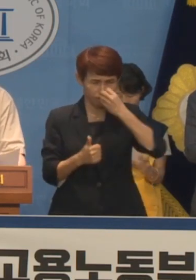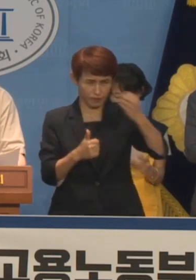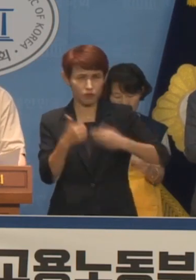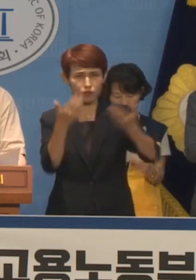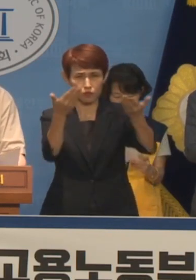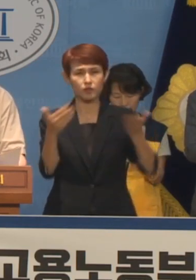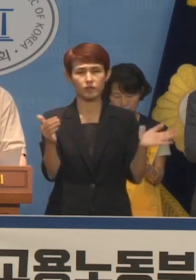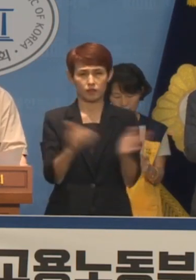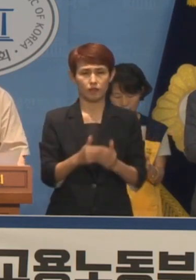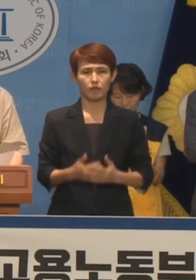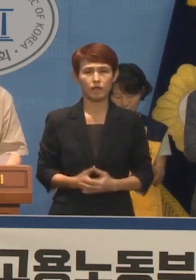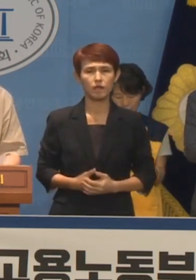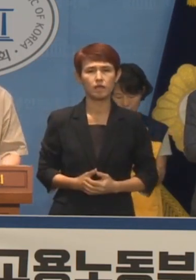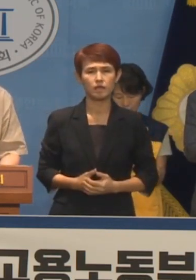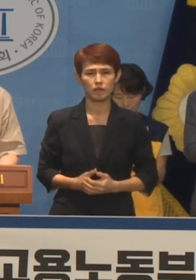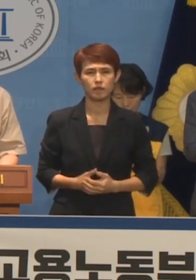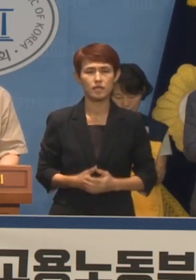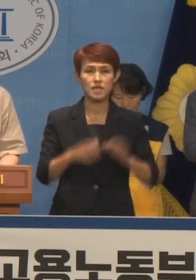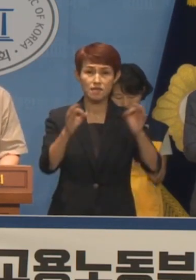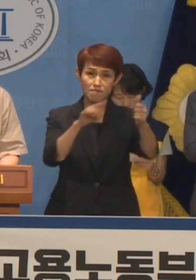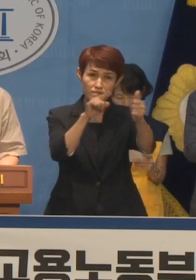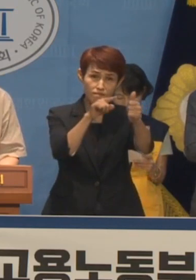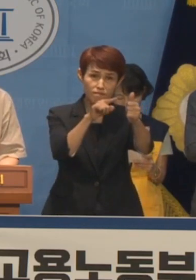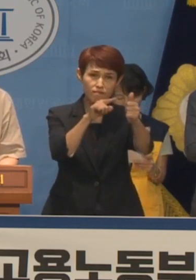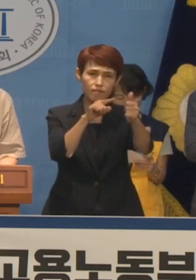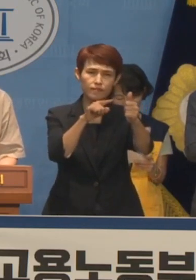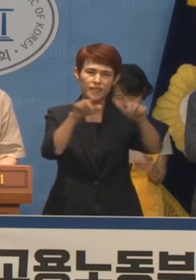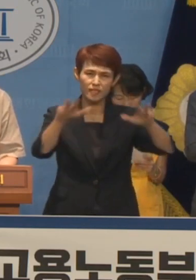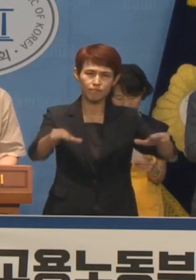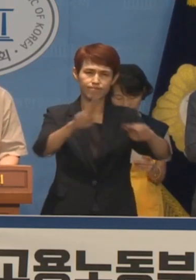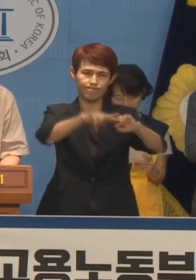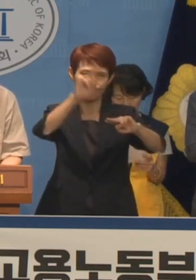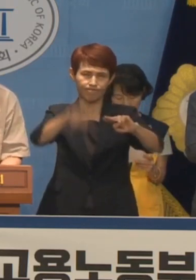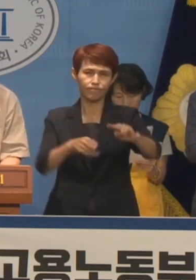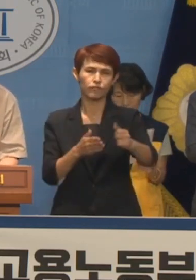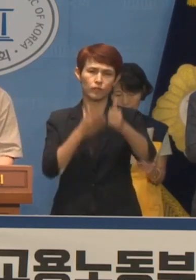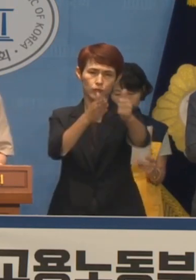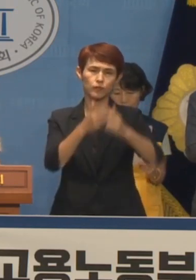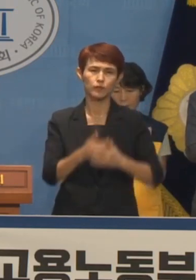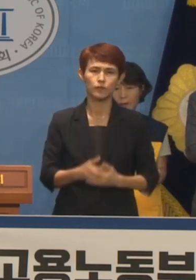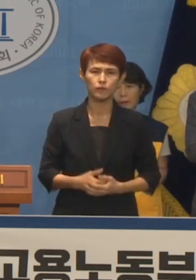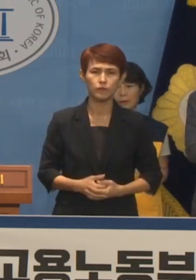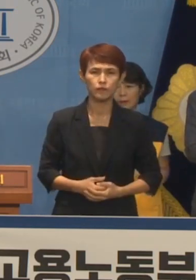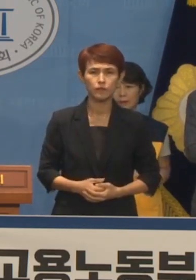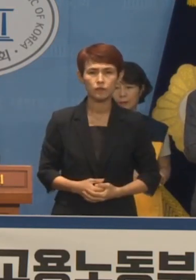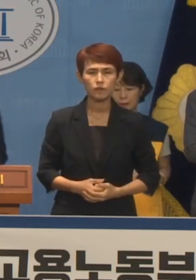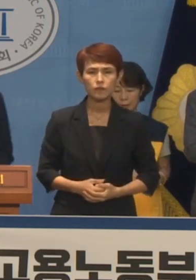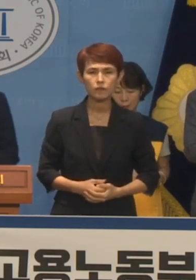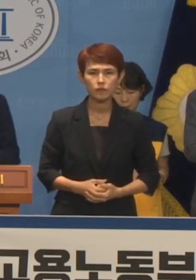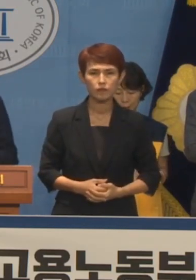안겼다. 그러니 김문수는 당장 사퇴하라.